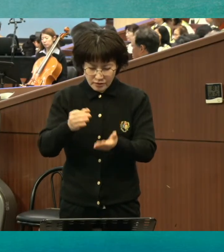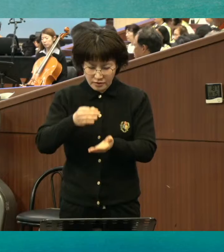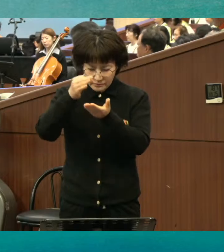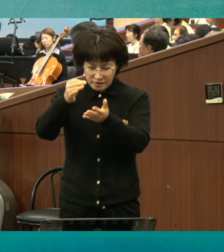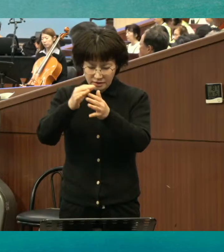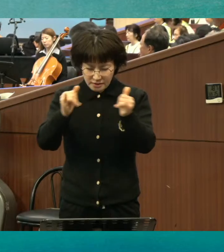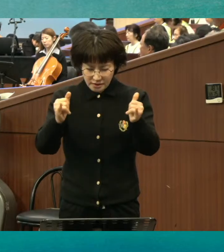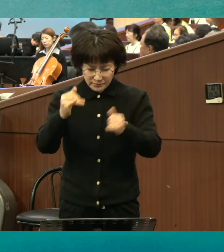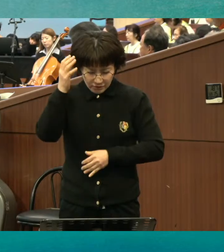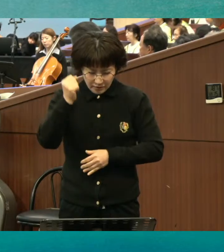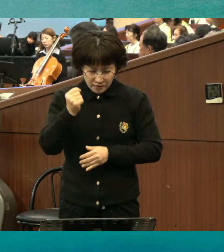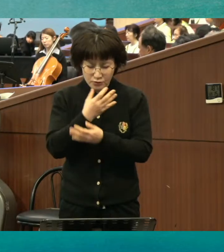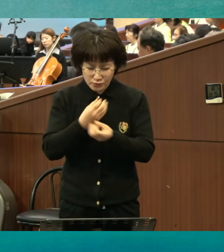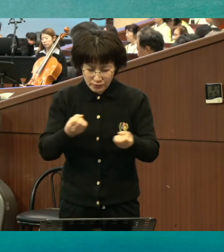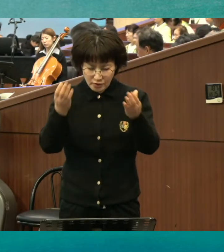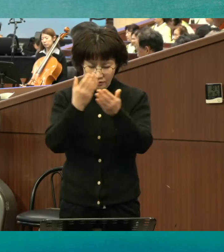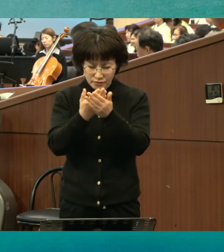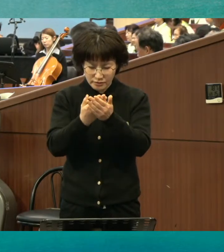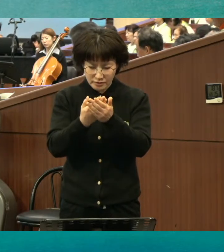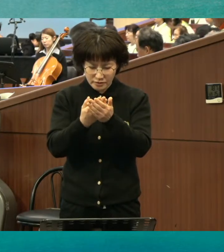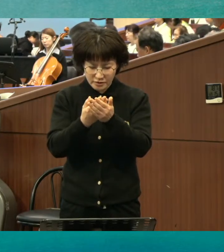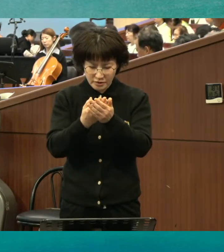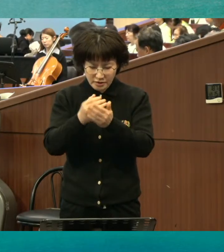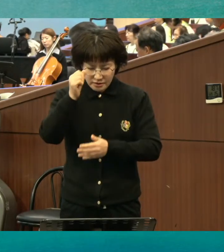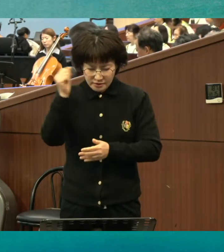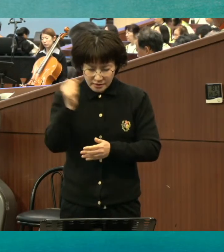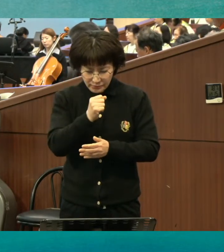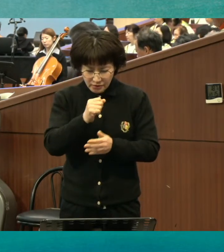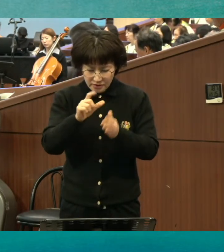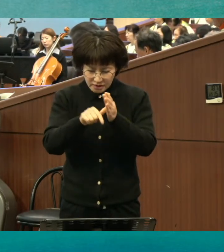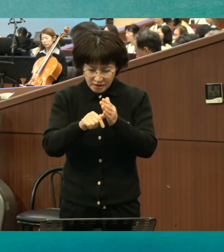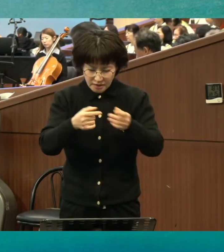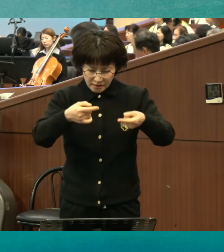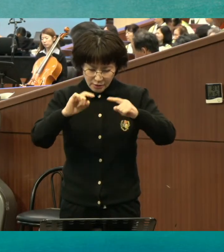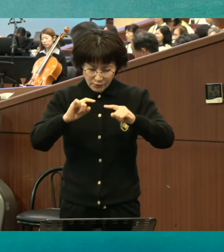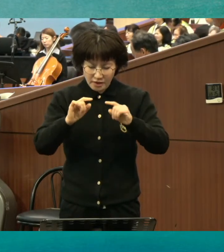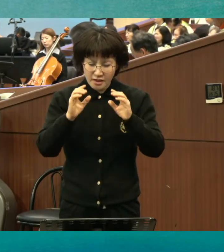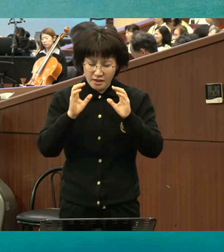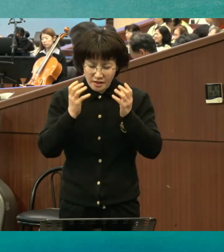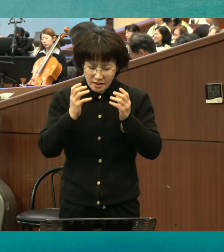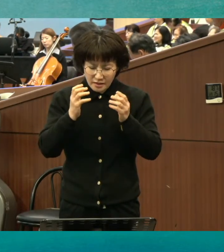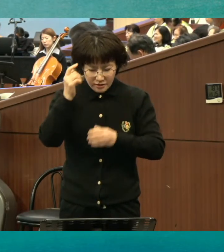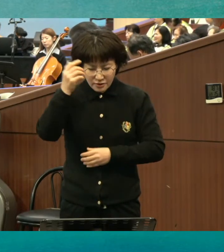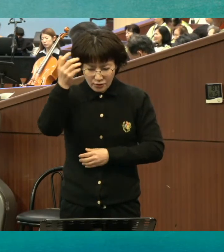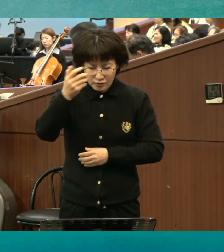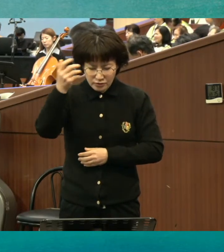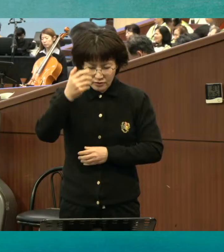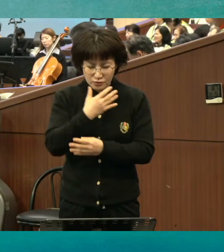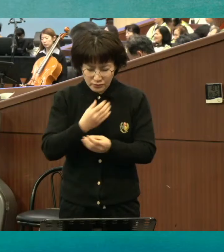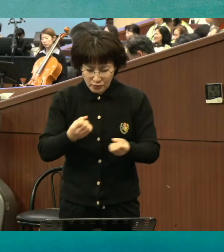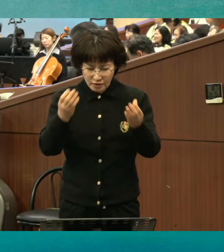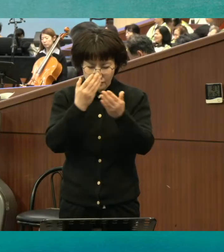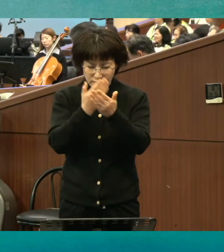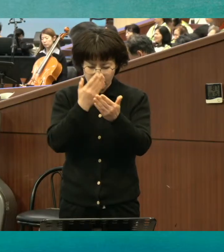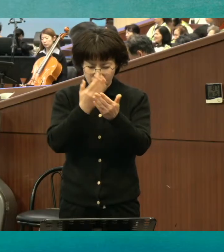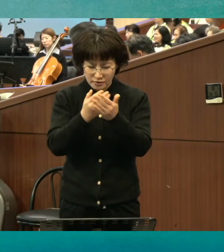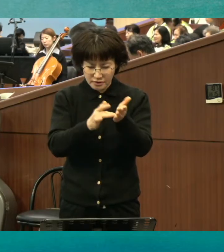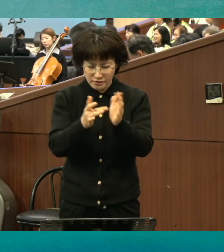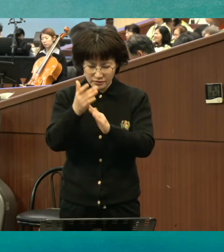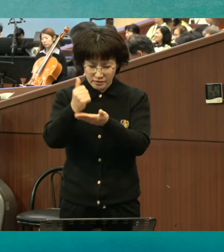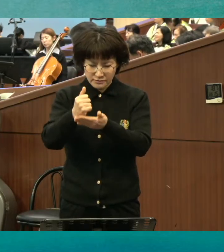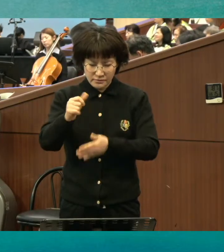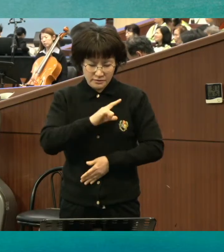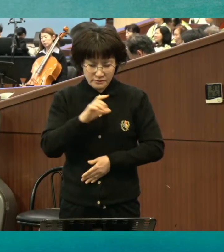손길들 축복하시며 이 아침에 나온 어린 생명들을 축복하여 주시옵소서. 예수님의